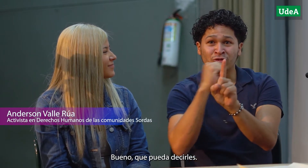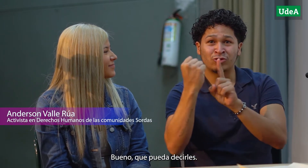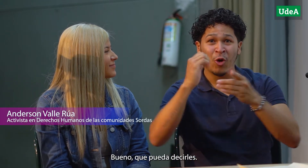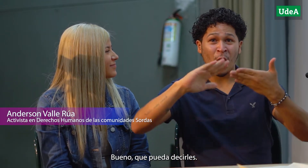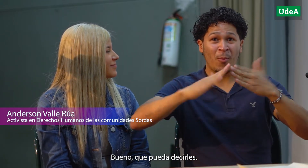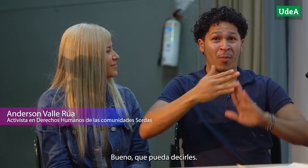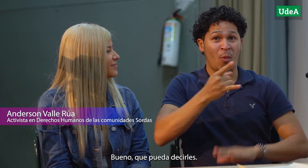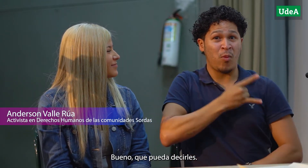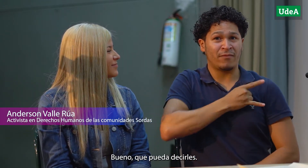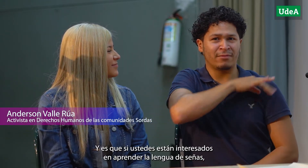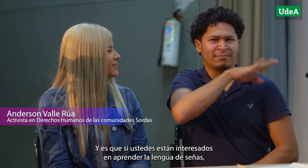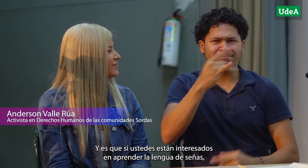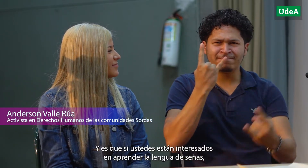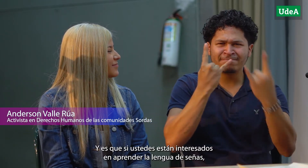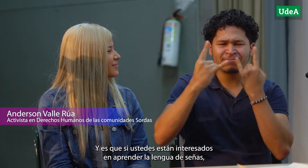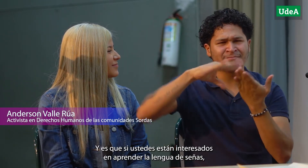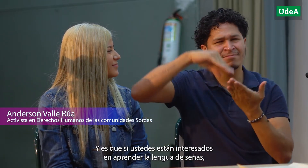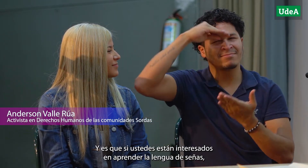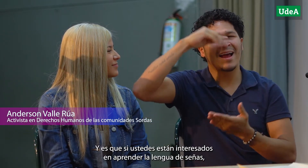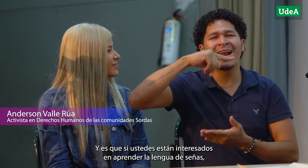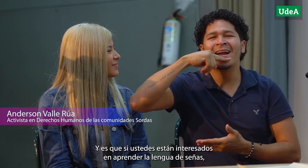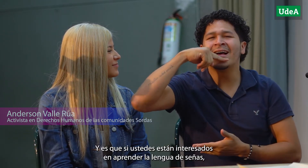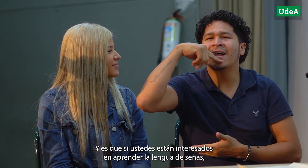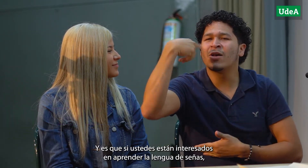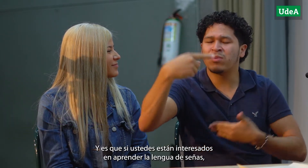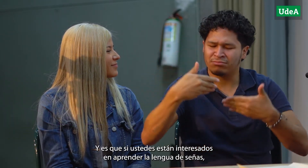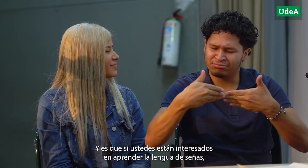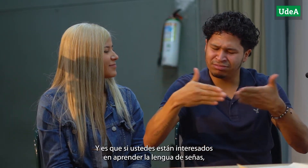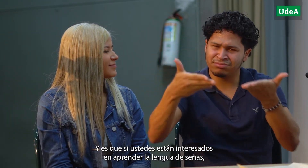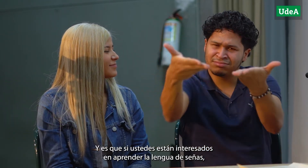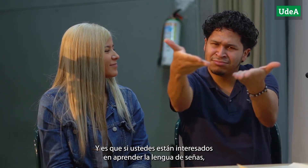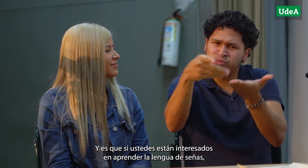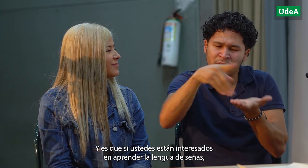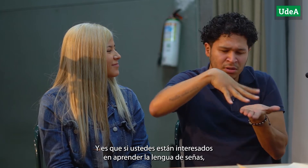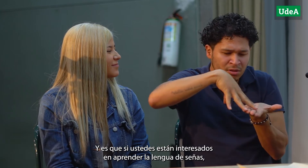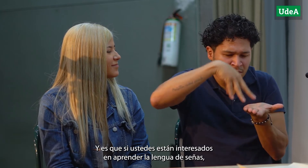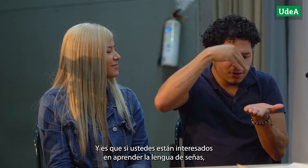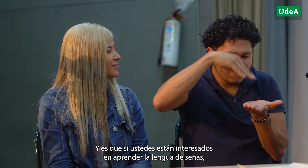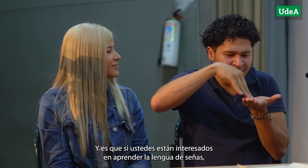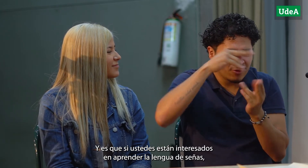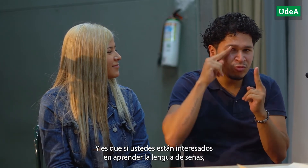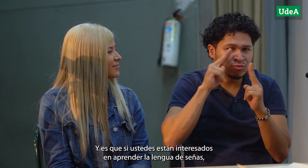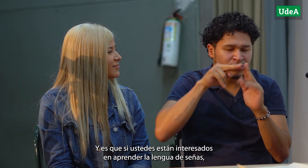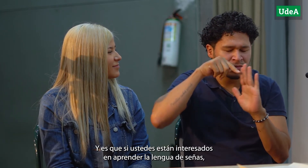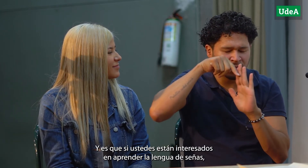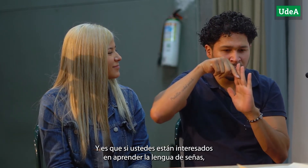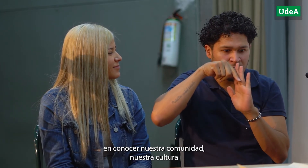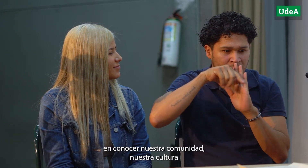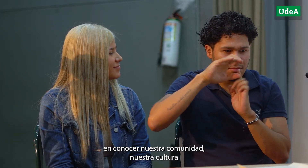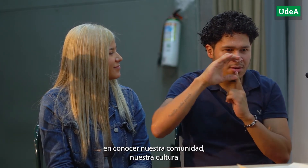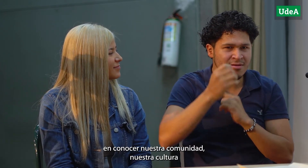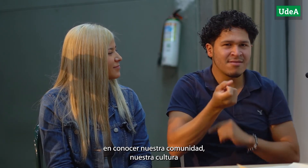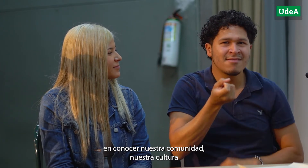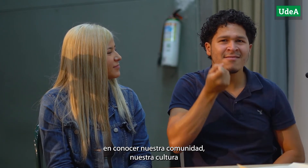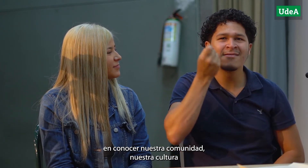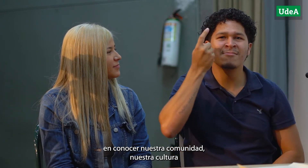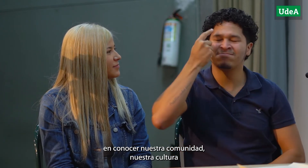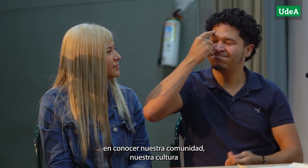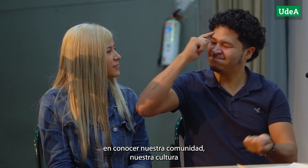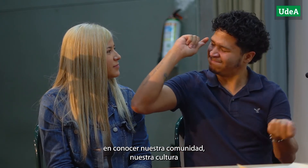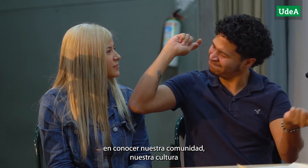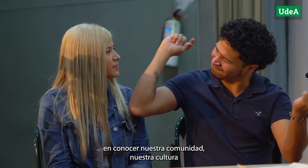Bueno, ¿qué puedo decirles? Y es que si ustedes están interesados en aprender la lengua de señas, en conocer